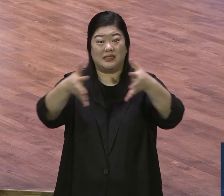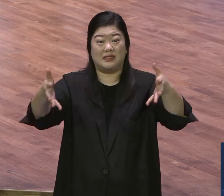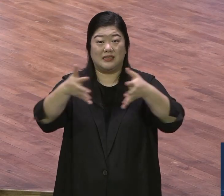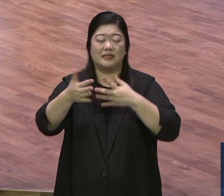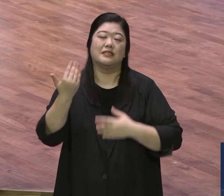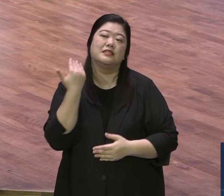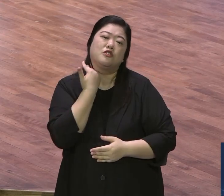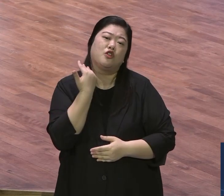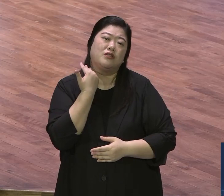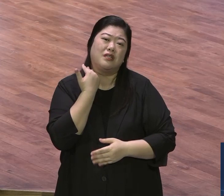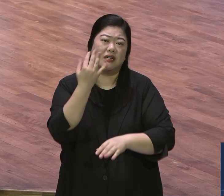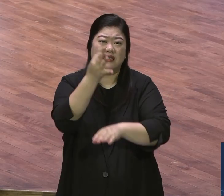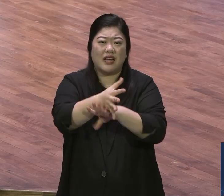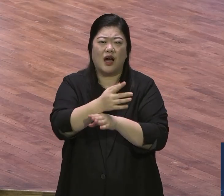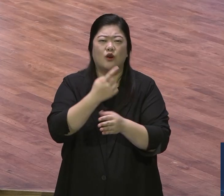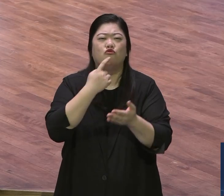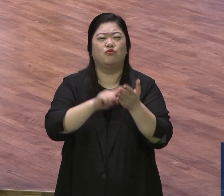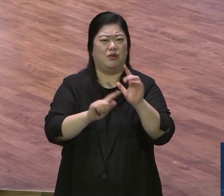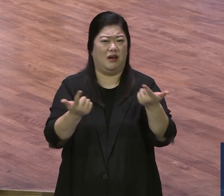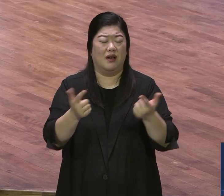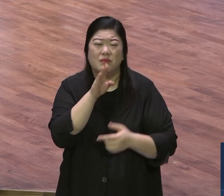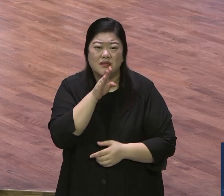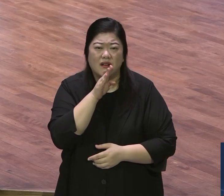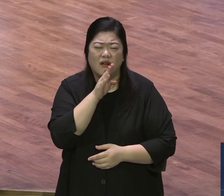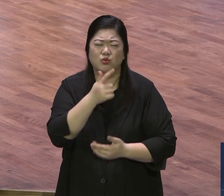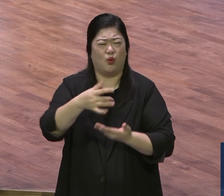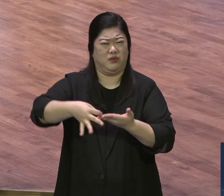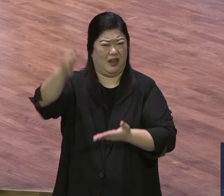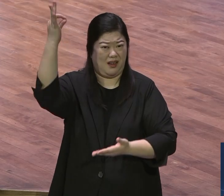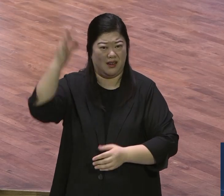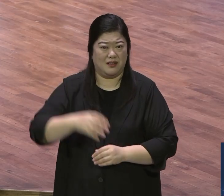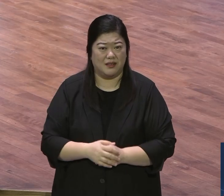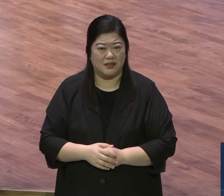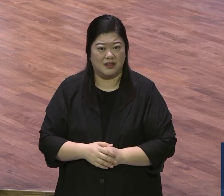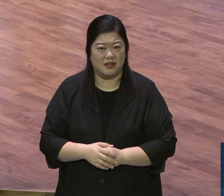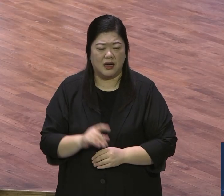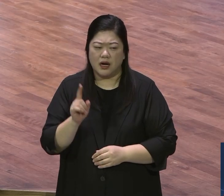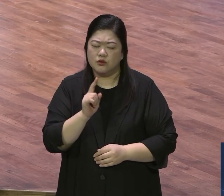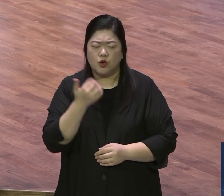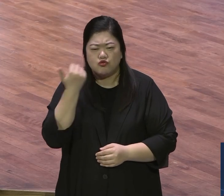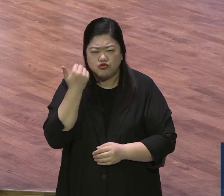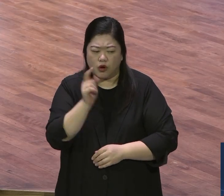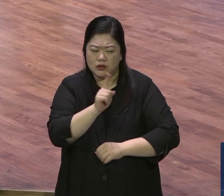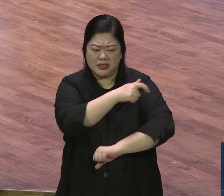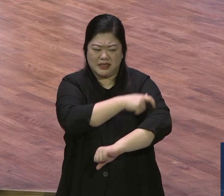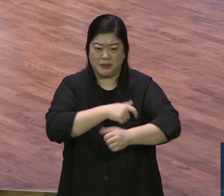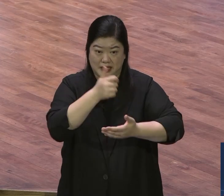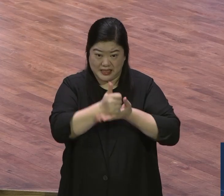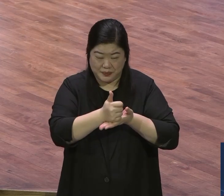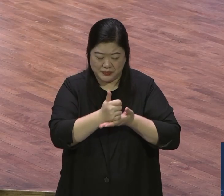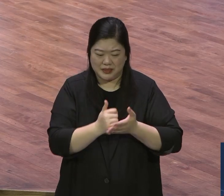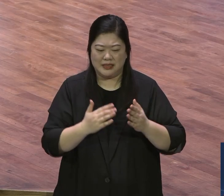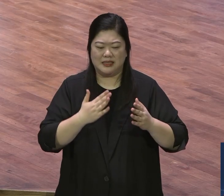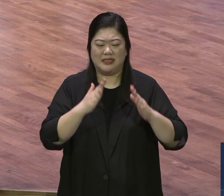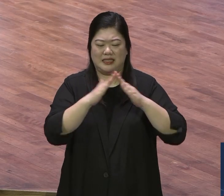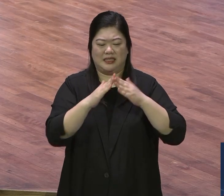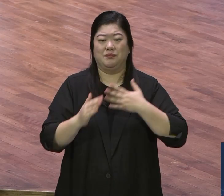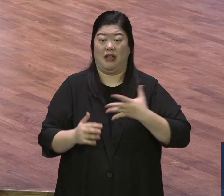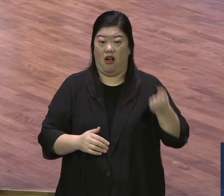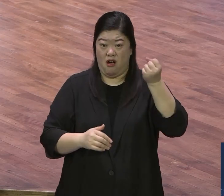그런데 전에 오늘 집사님이 불신자에게 자신의 집을 그렇게 전세를 놓으면서